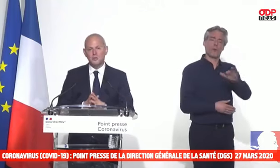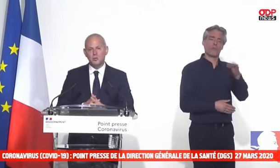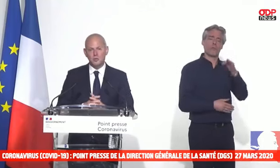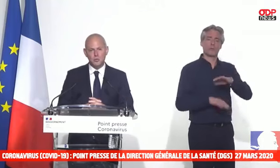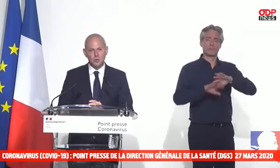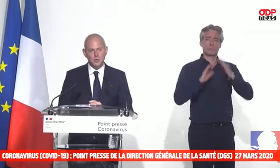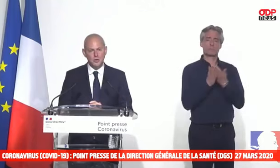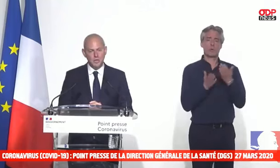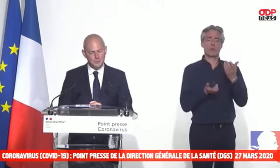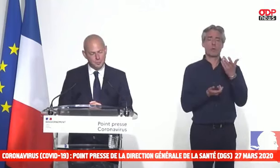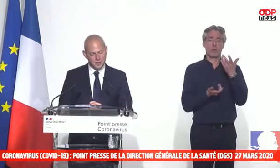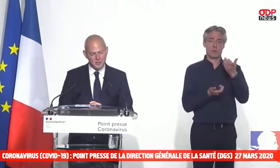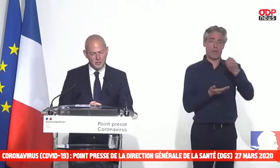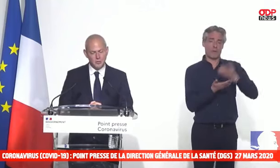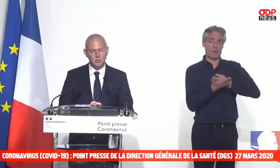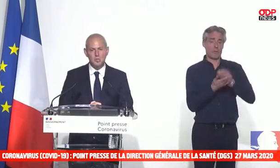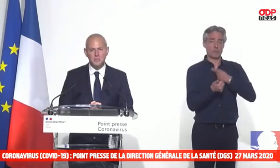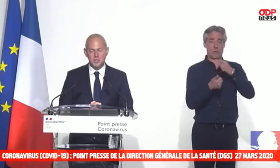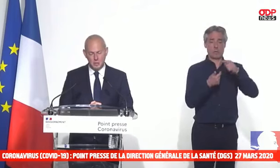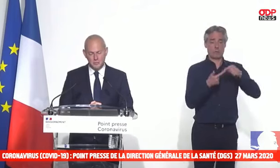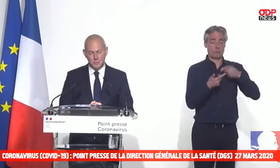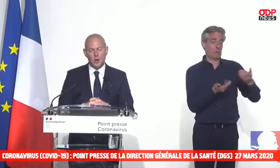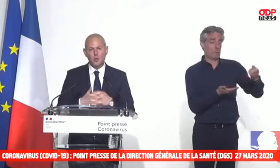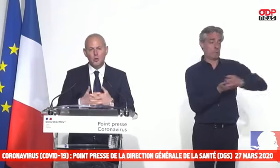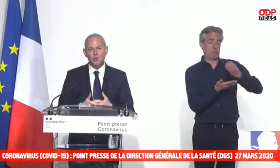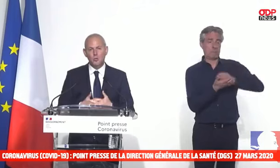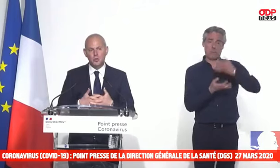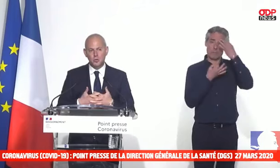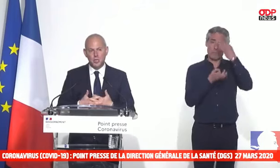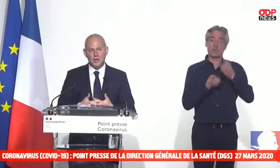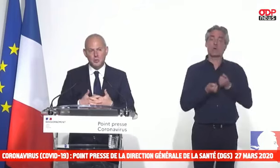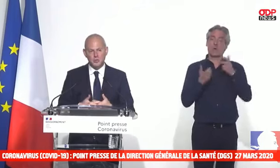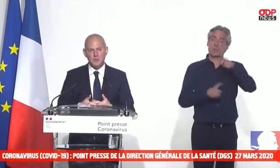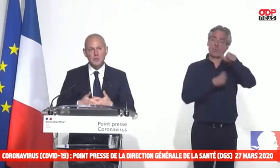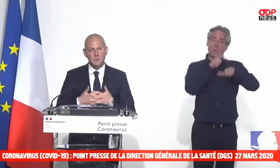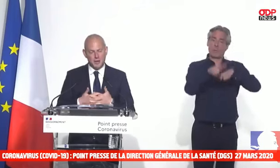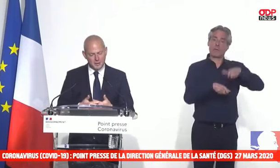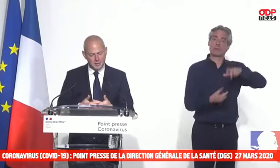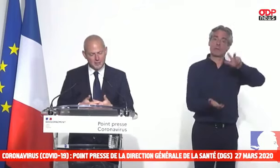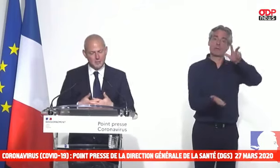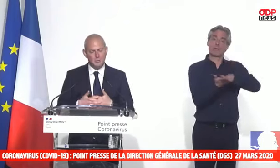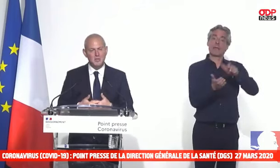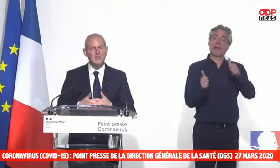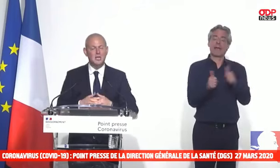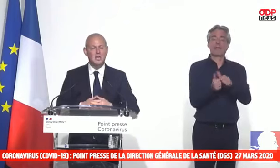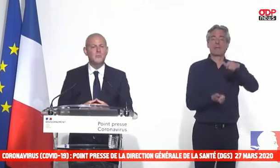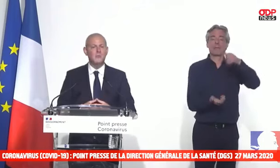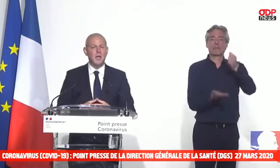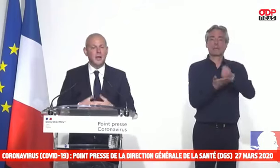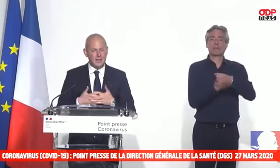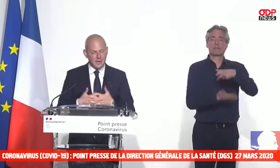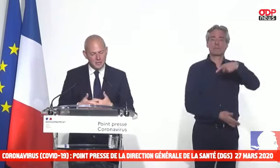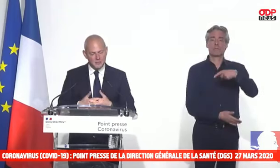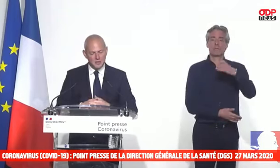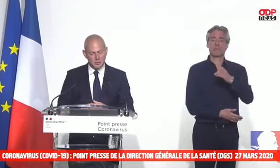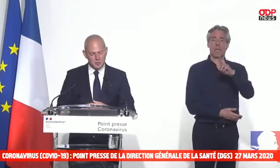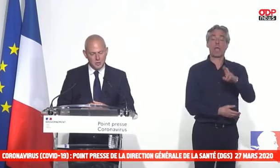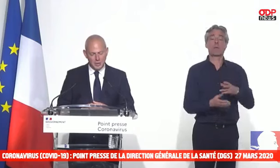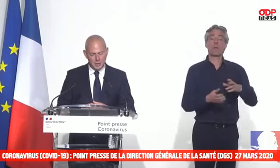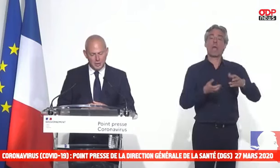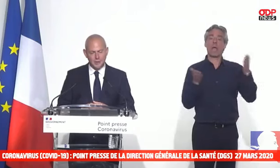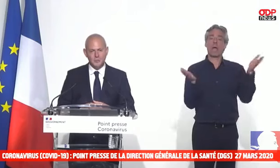trois sources de données précises sur l'épidémie, le nombre de cas confirmés par test PCR,